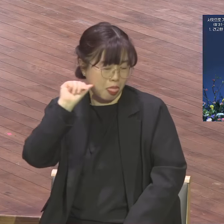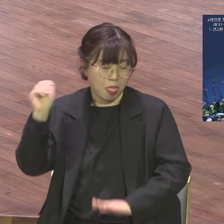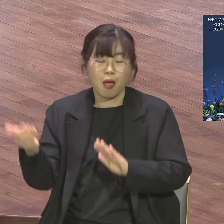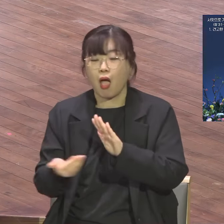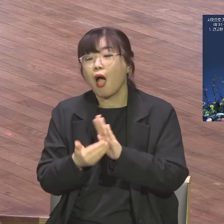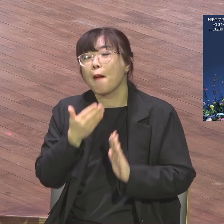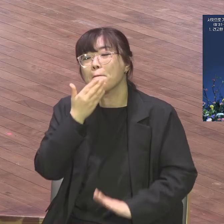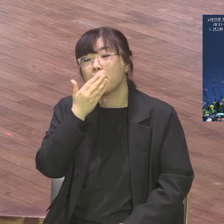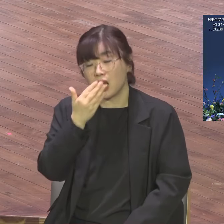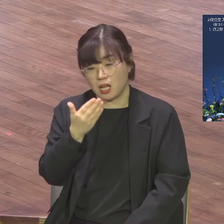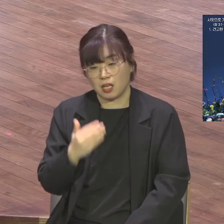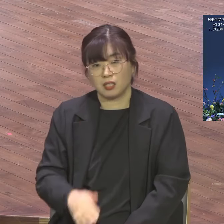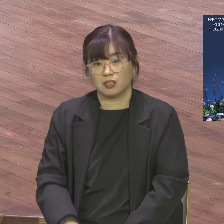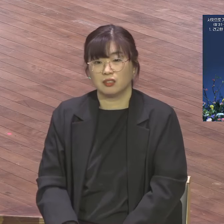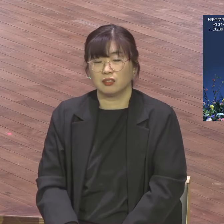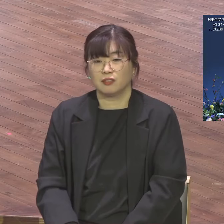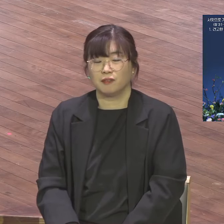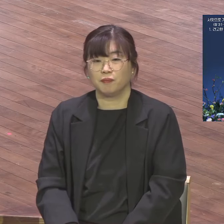때로 상이 없어.